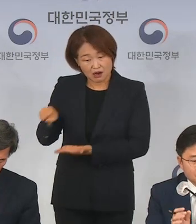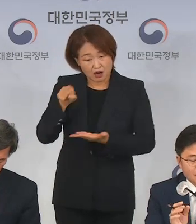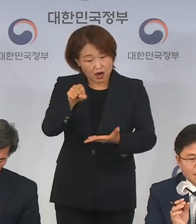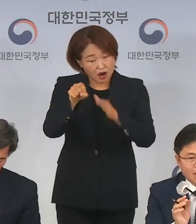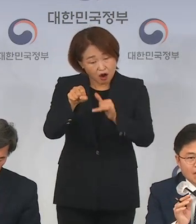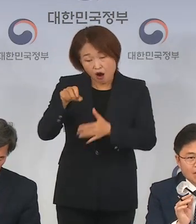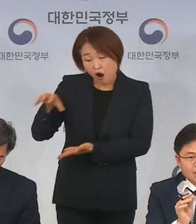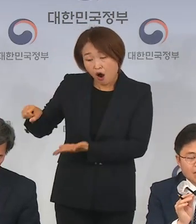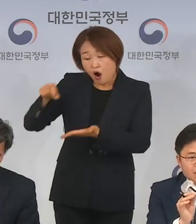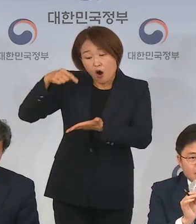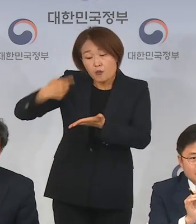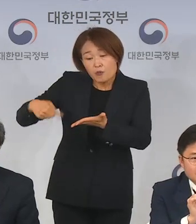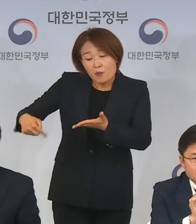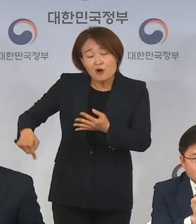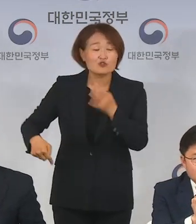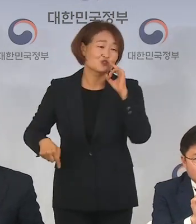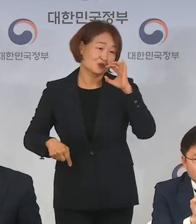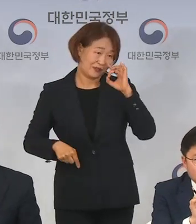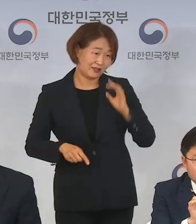부탁드립니다.